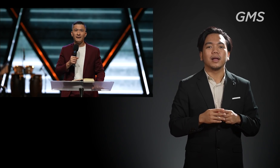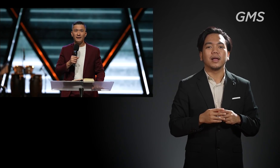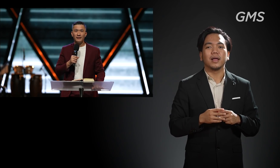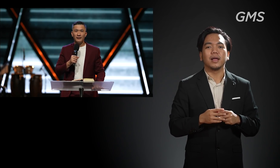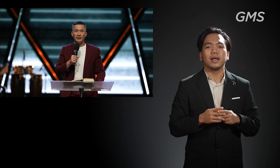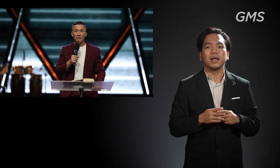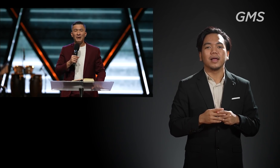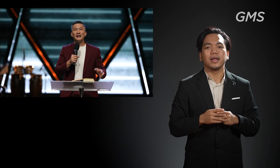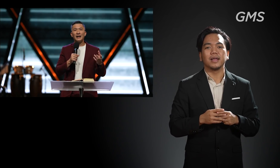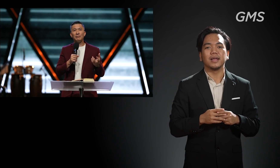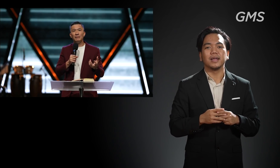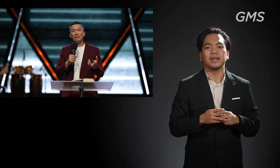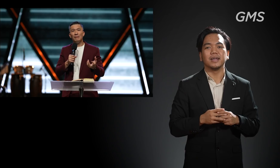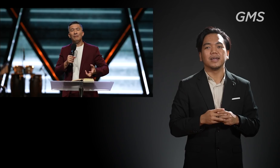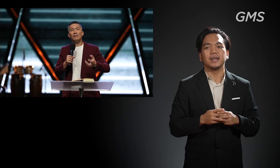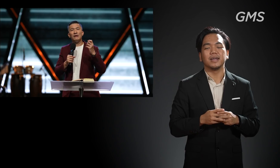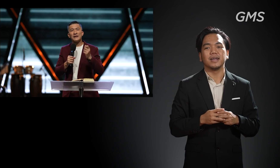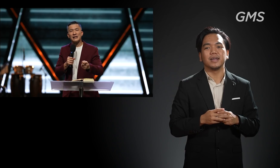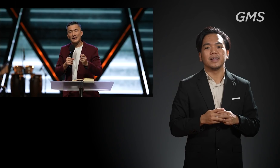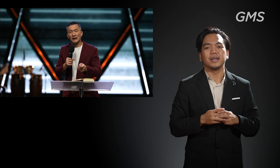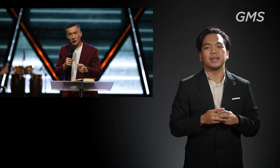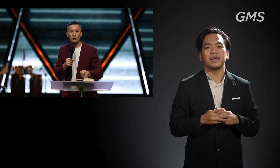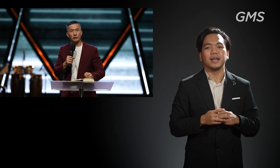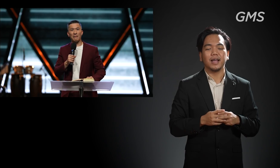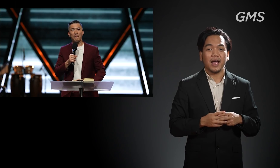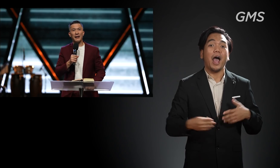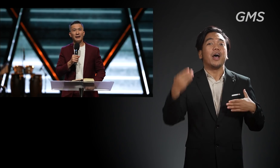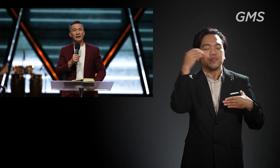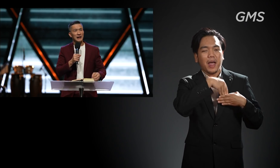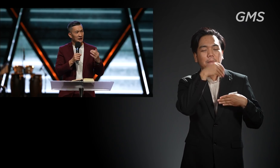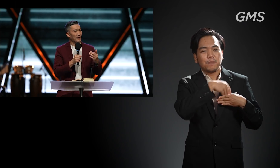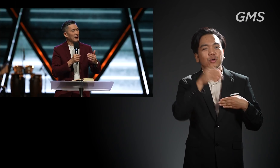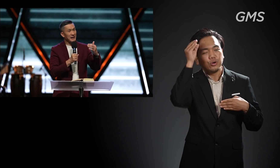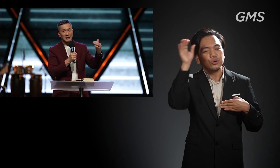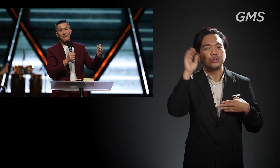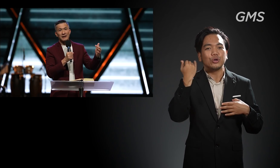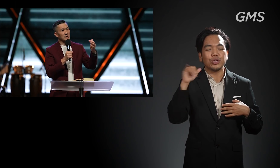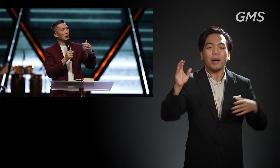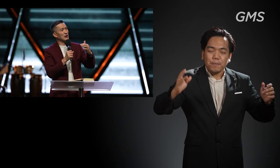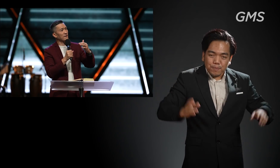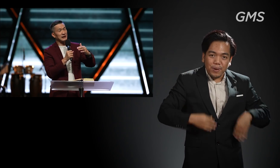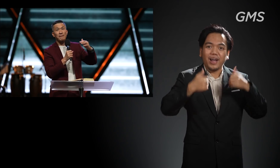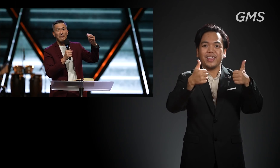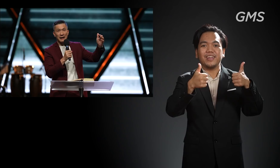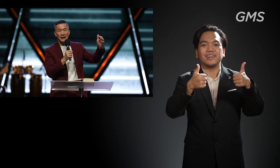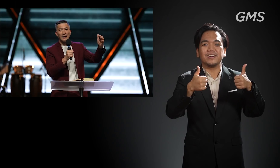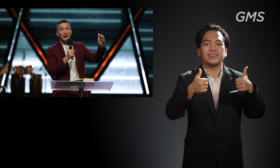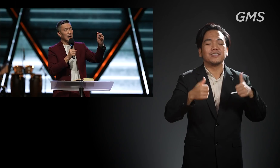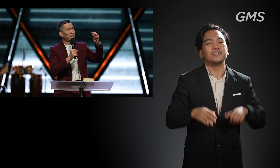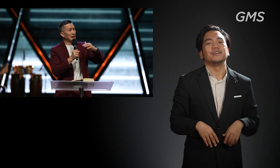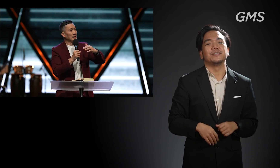doang, mendingan investasikan ke sesuatu yang mapan, yang sifatnya masa depan, sesuatu yang sifatnya